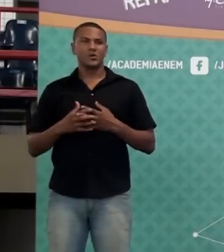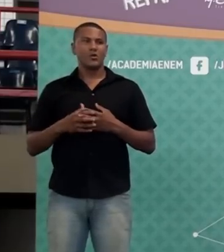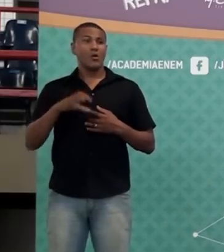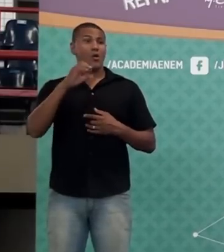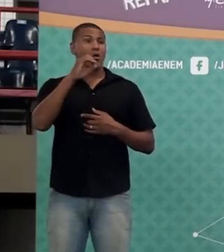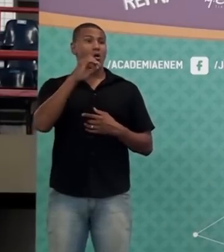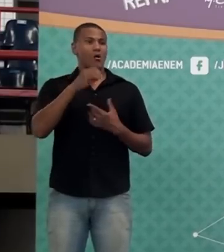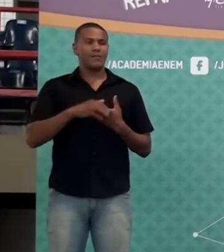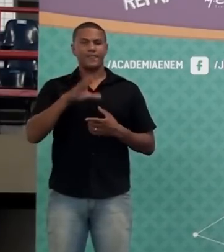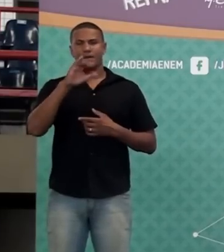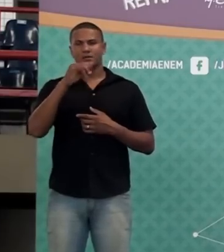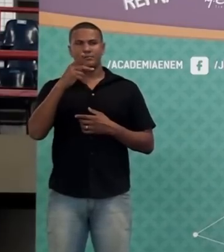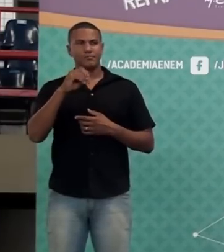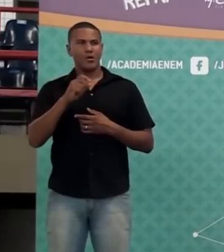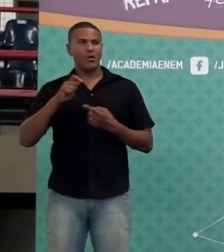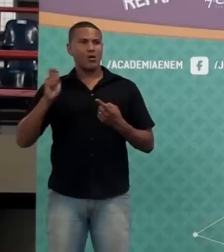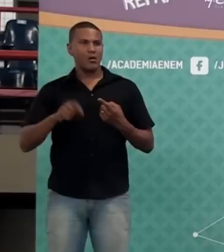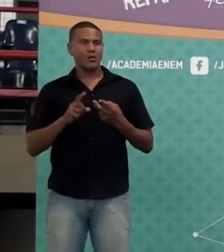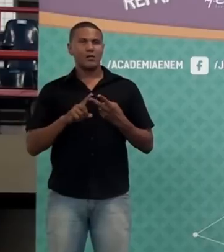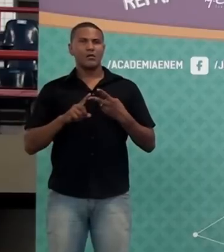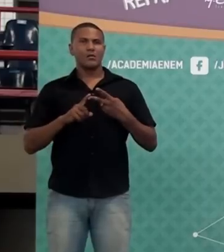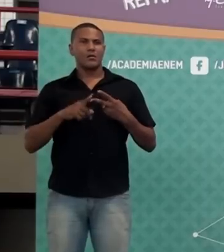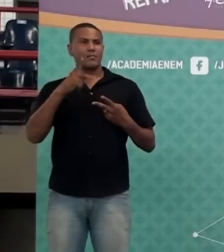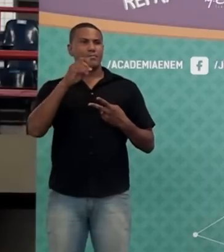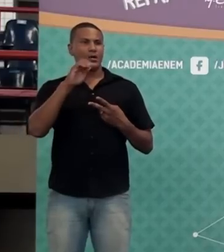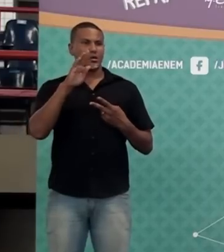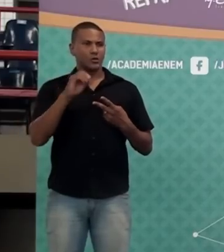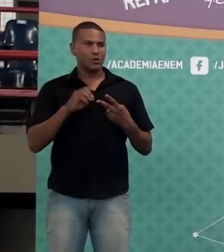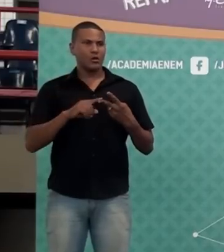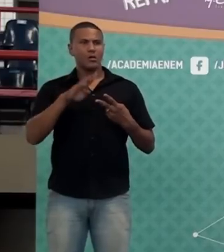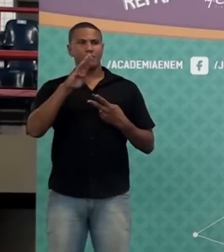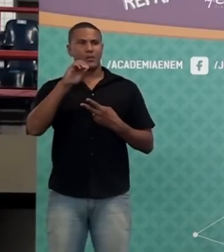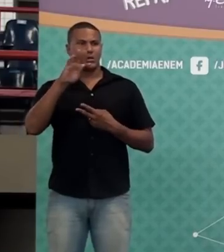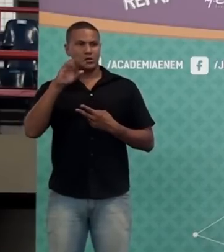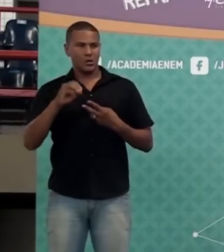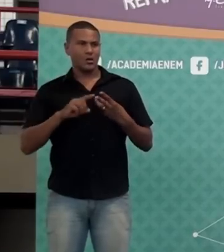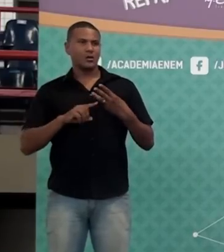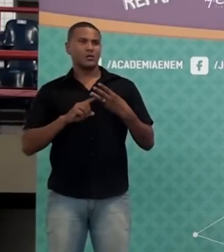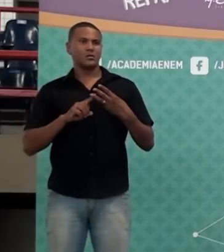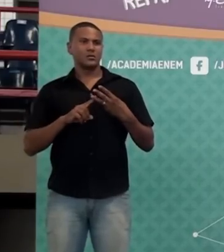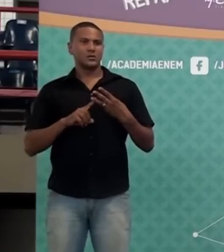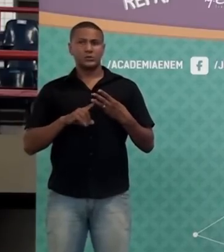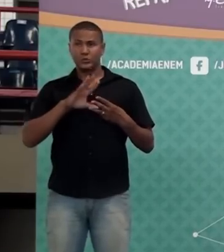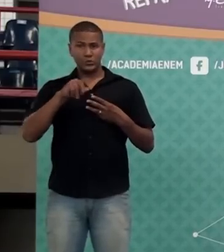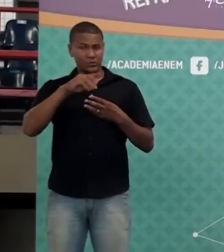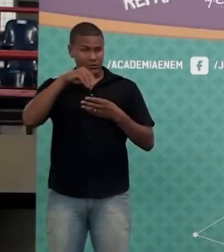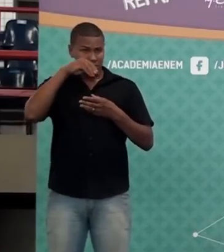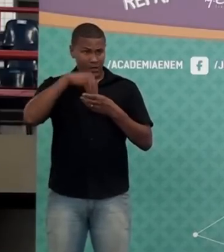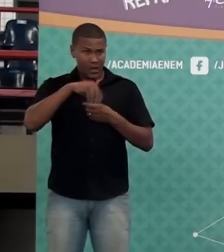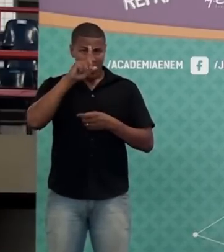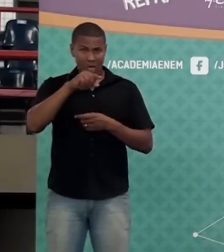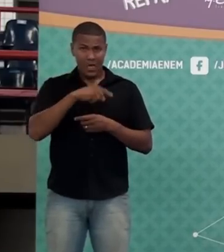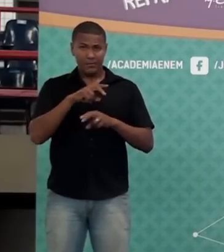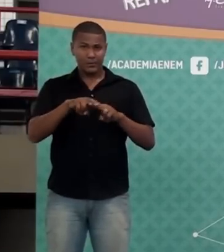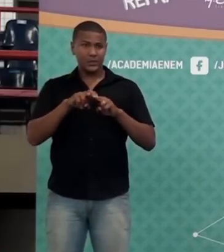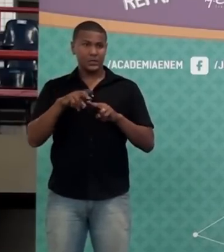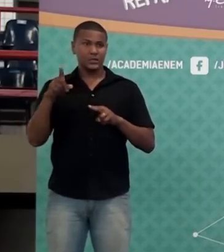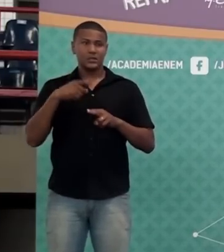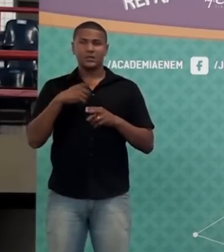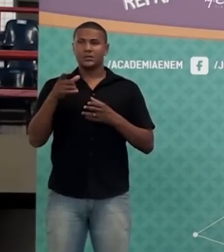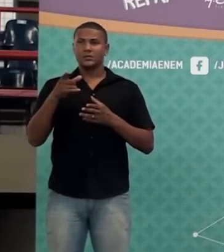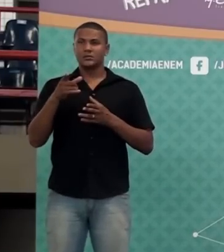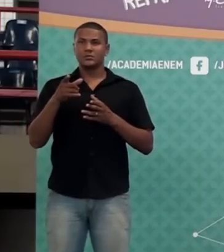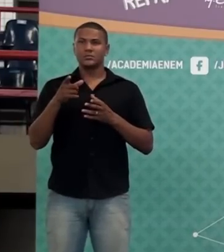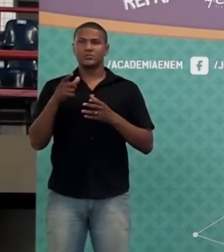cipó, cotó, totó, potó. É por isso. Ela não entra na reforma ortográfica. Quem